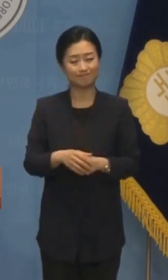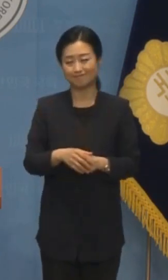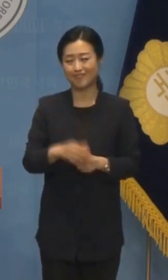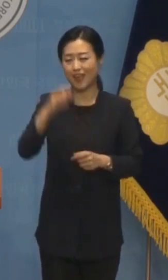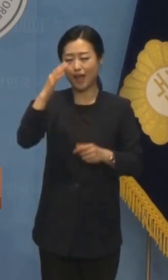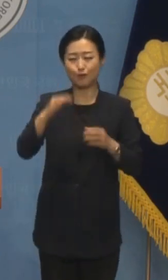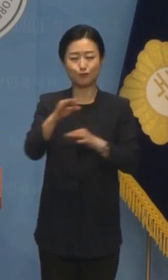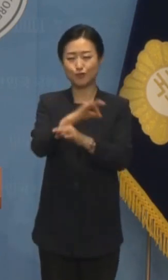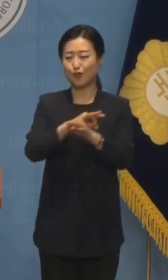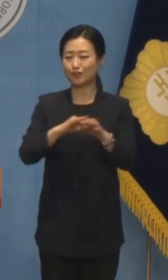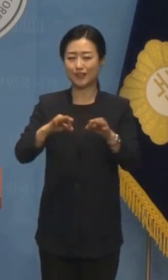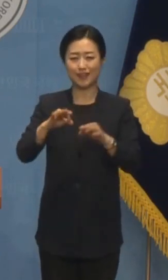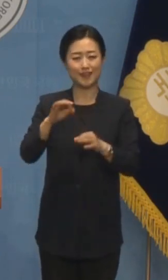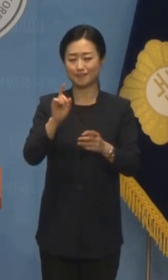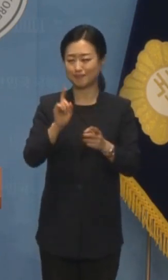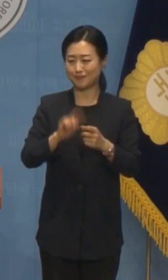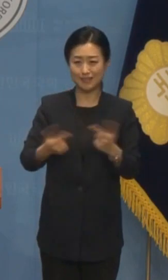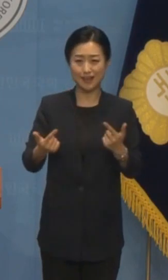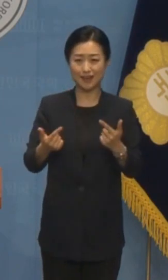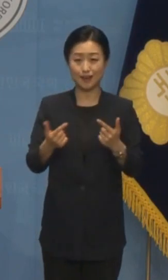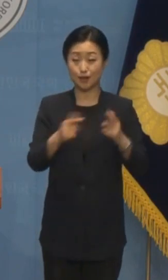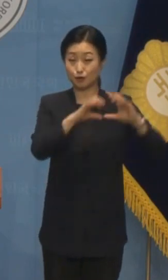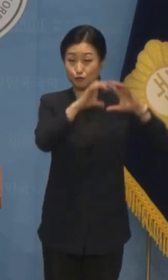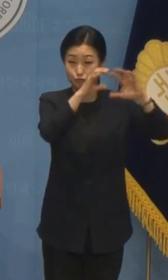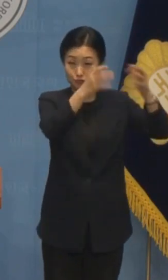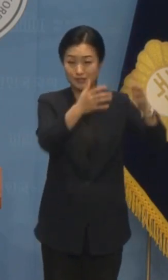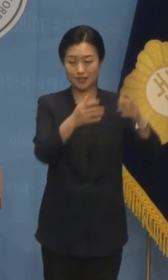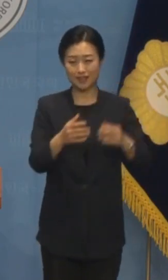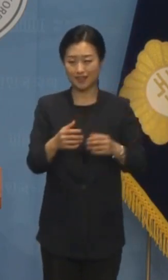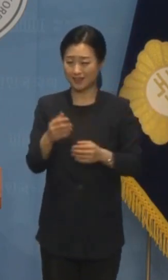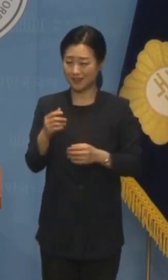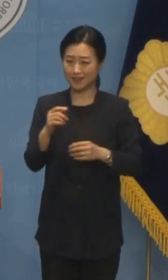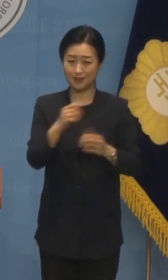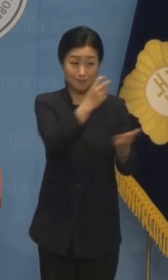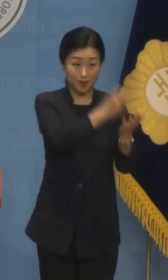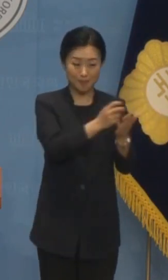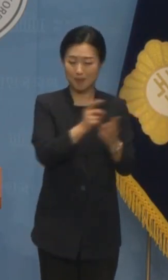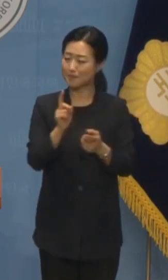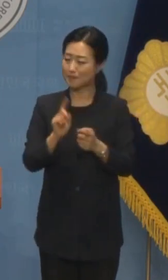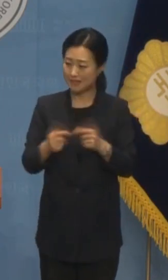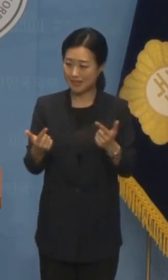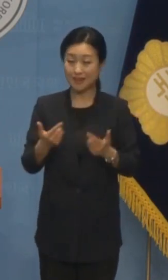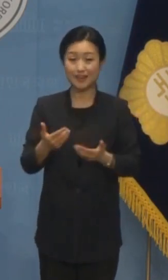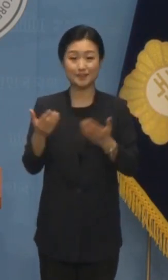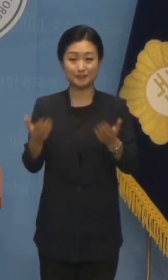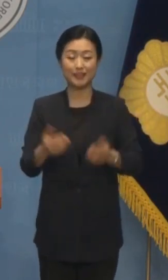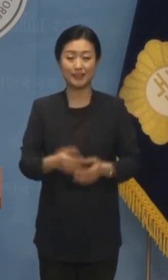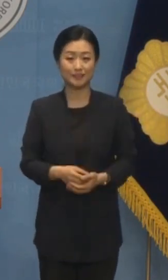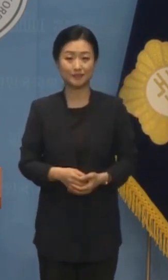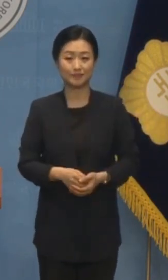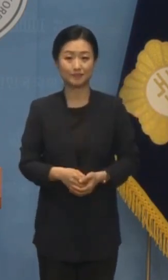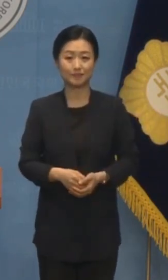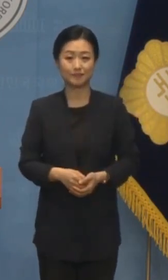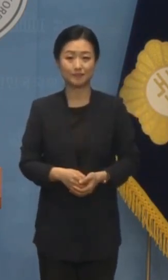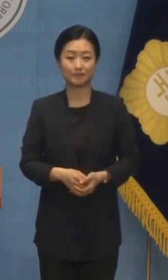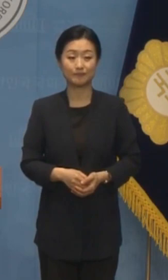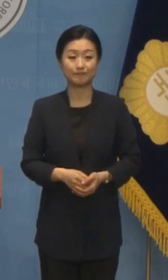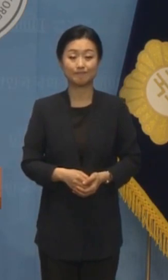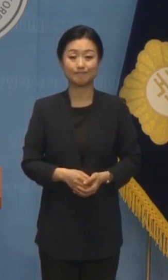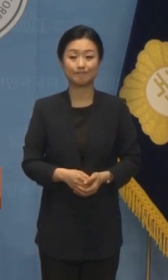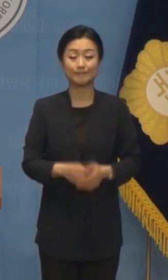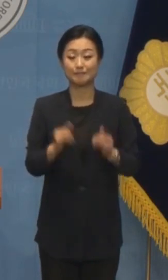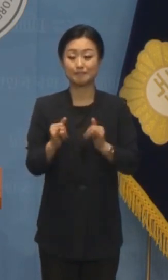대한민국 경제 구조와 국제 통상 환경 변화에 부합하지 않는다라는 말씀을 드리는 것입니다.